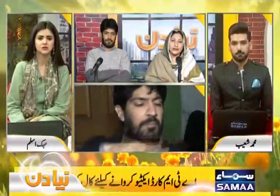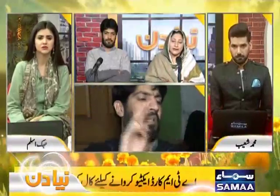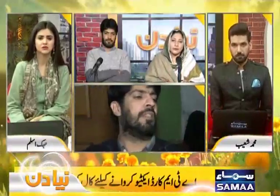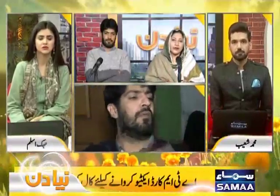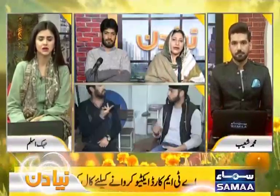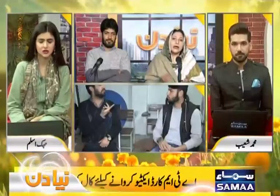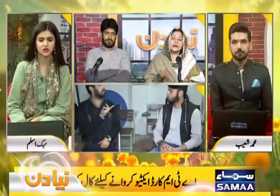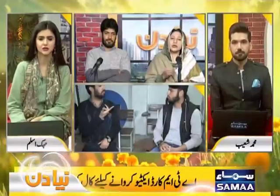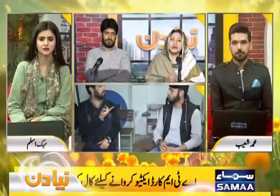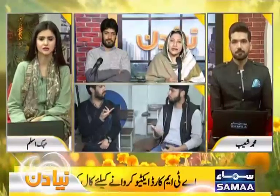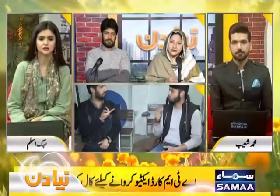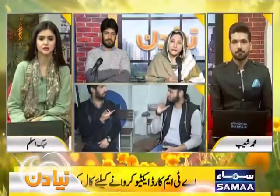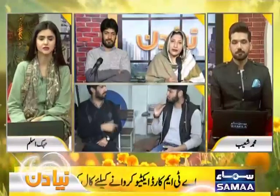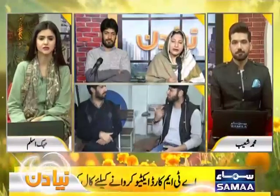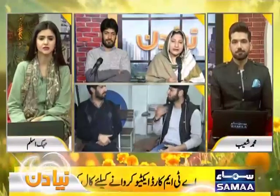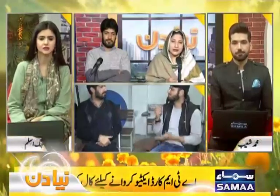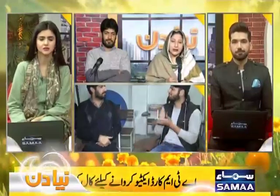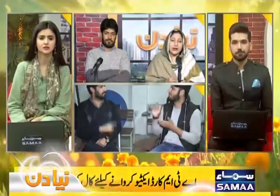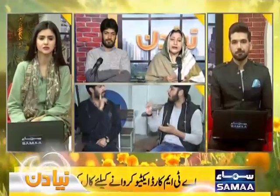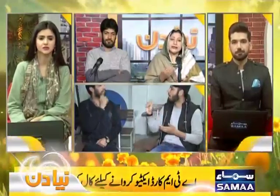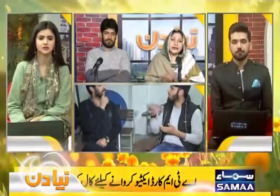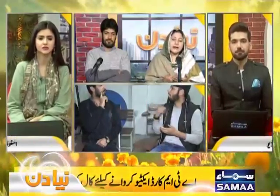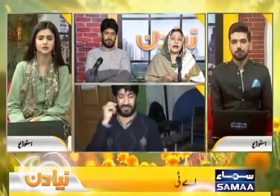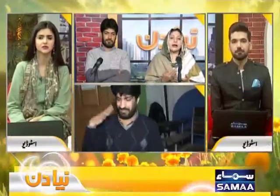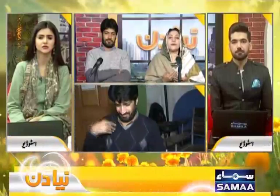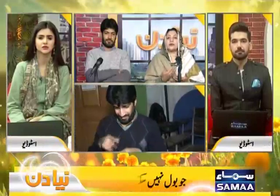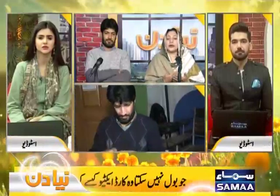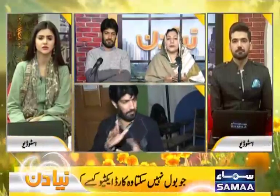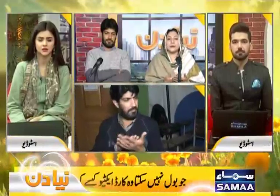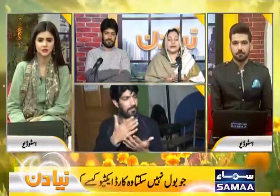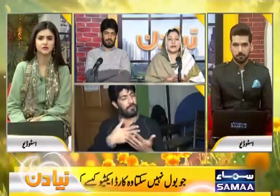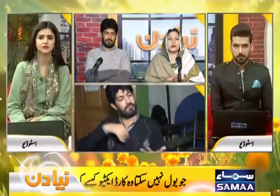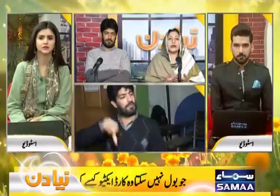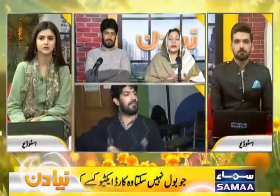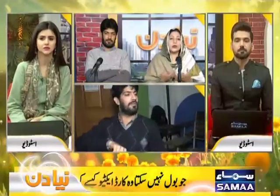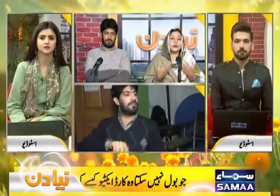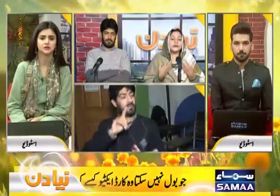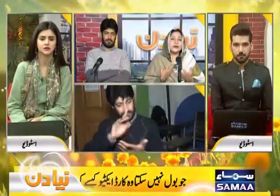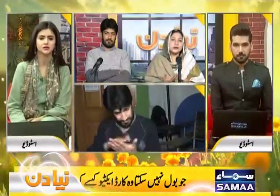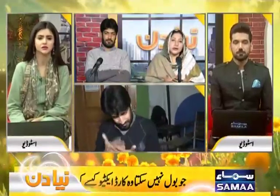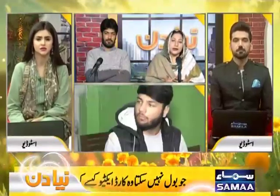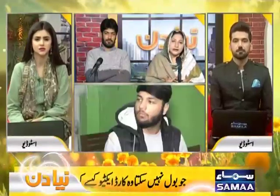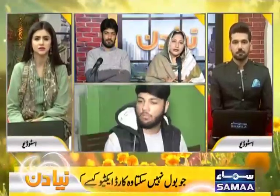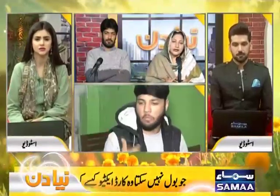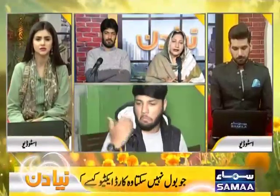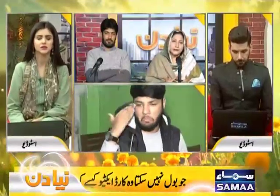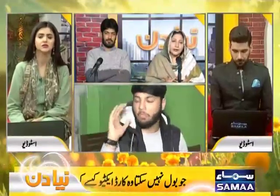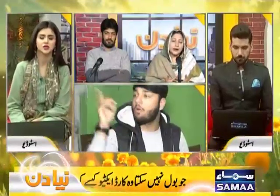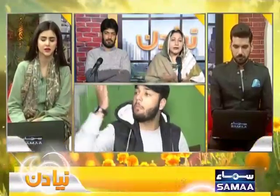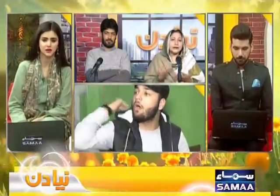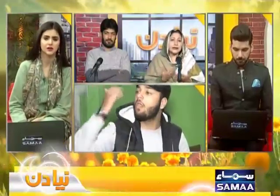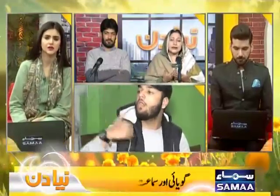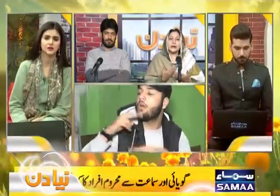फॉर्म ऐसा डेवलप करें. अच्छा. कि वो उसको आसानी से फिल कर सकें. सेकेंडली, अगर विजुअल इम्पेयरमेंट के साथ कोई जाता है तो आप उनकी फेस रिकॉग्नाइजेशन कर